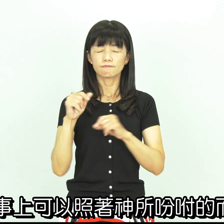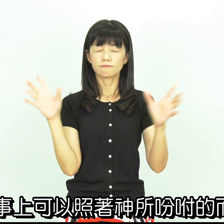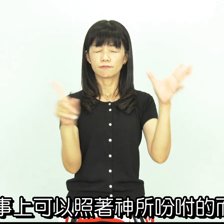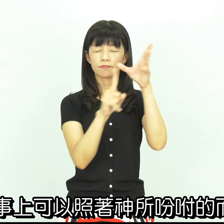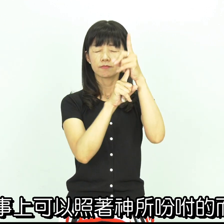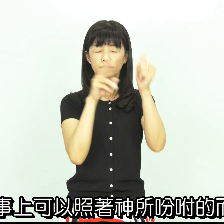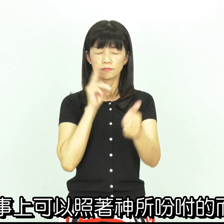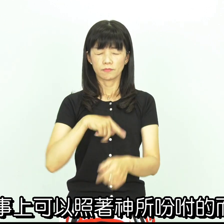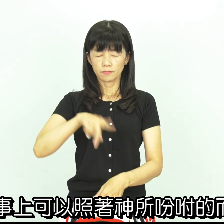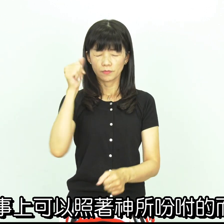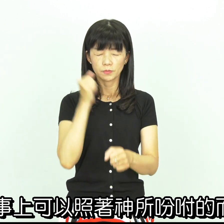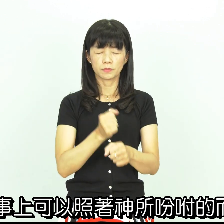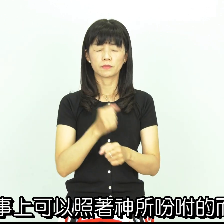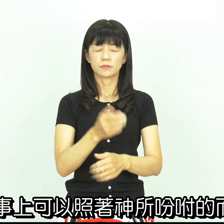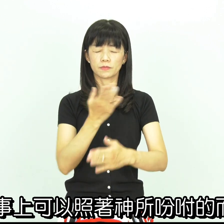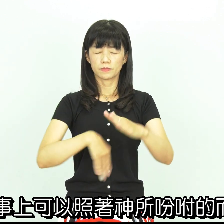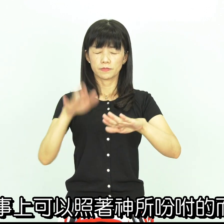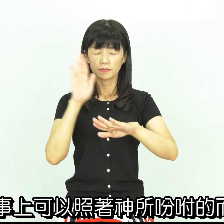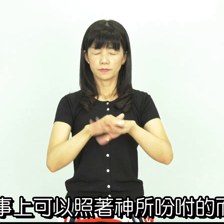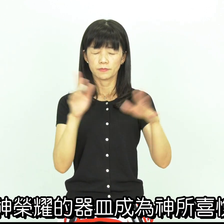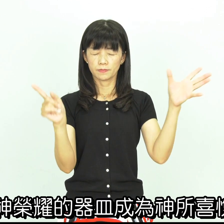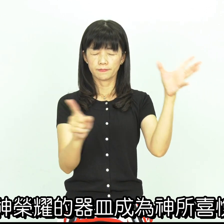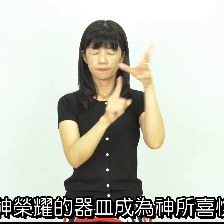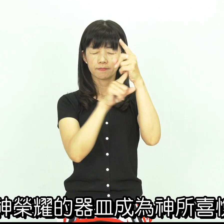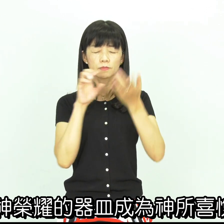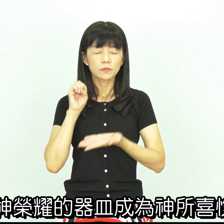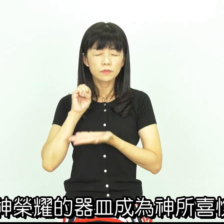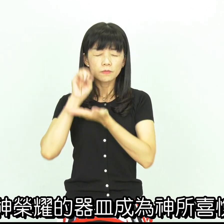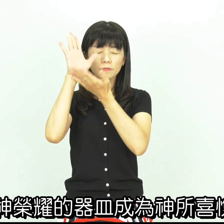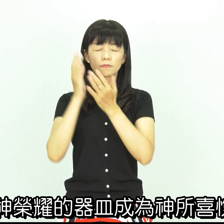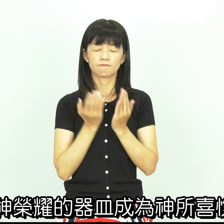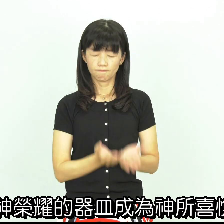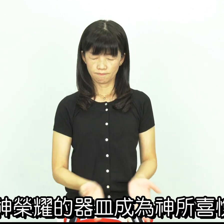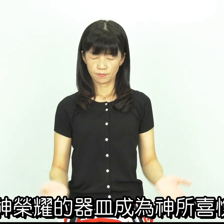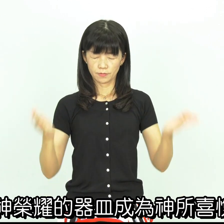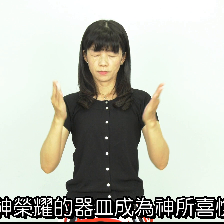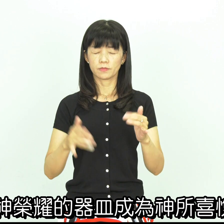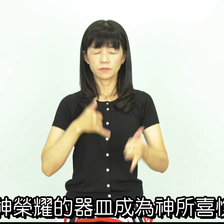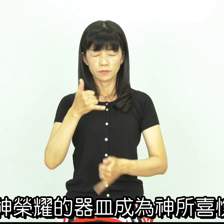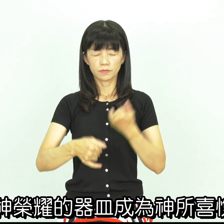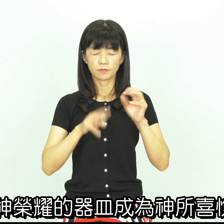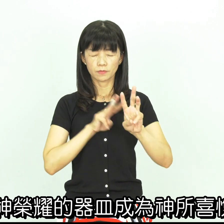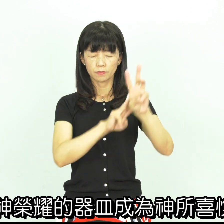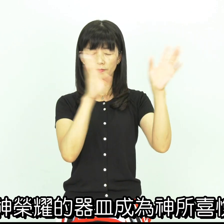吩咐的而行，活出神荣耀的器皿，成为